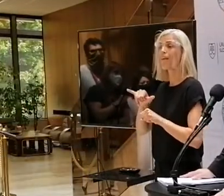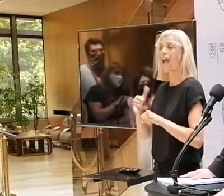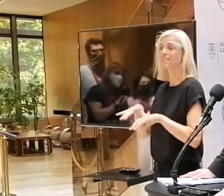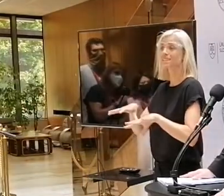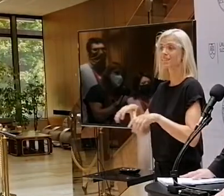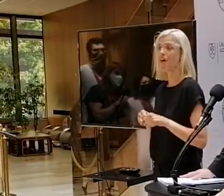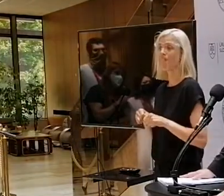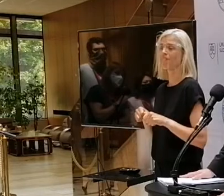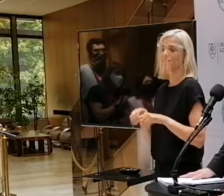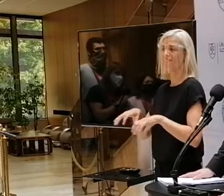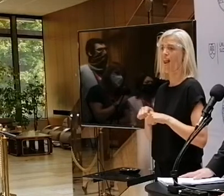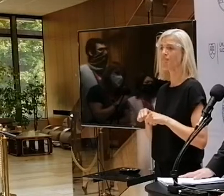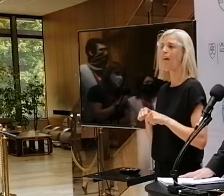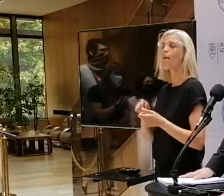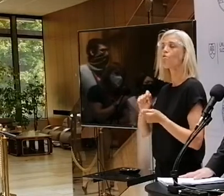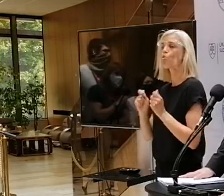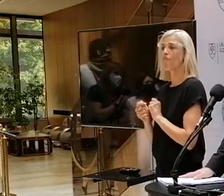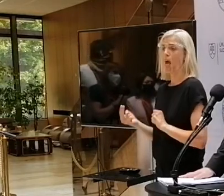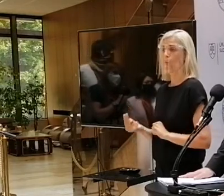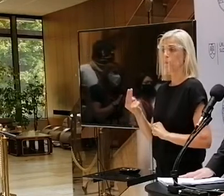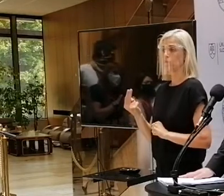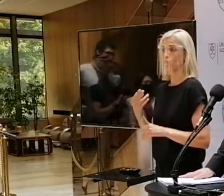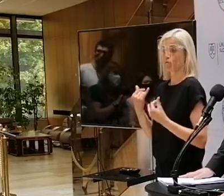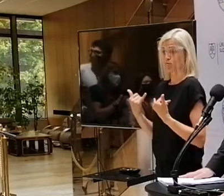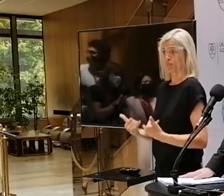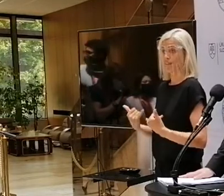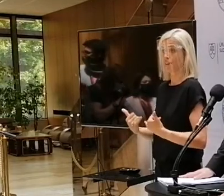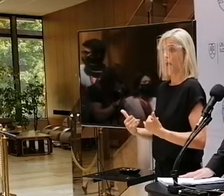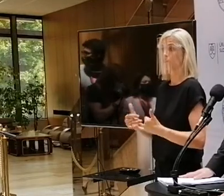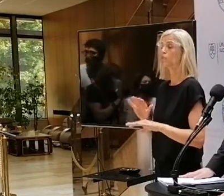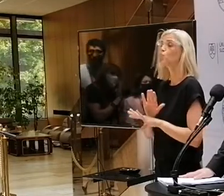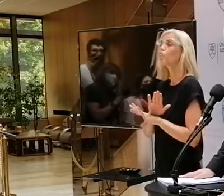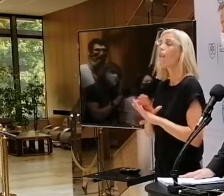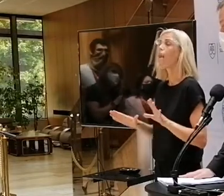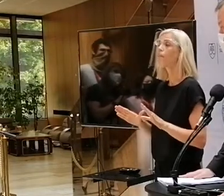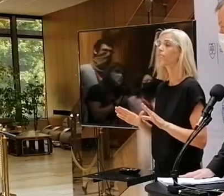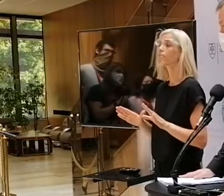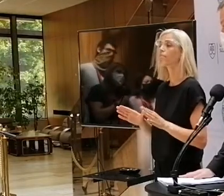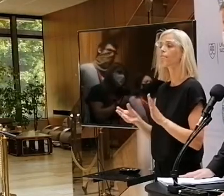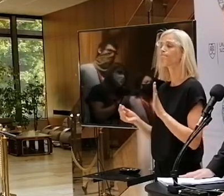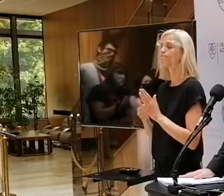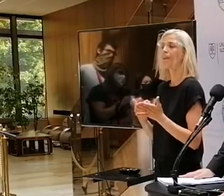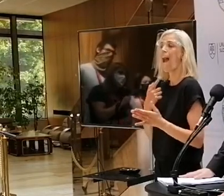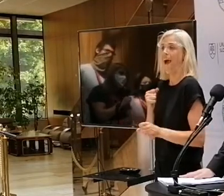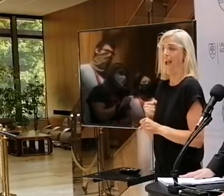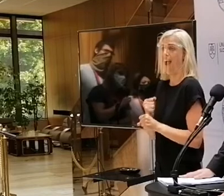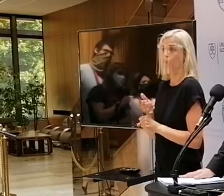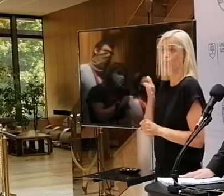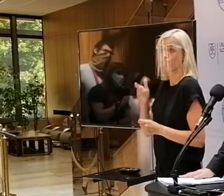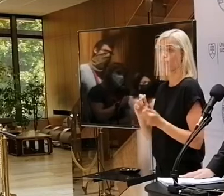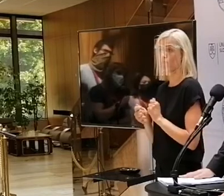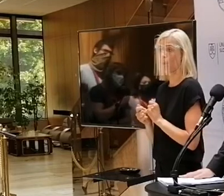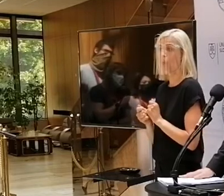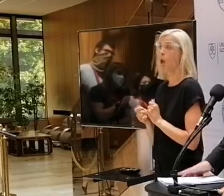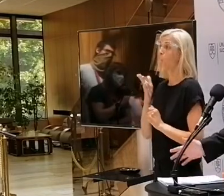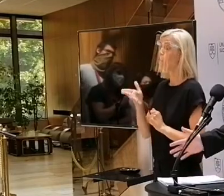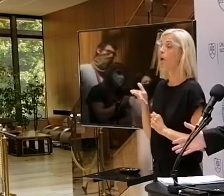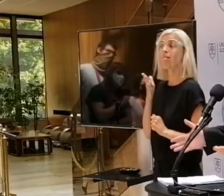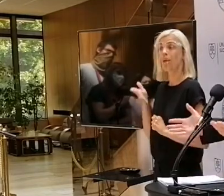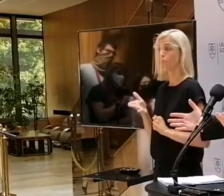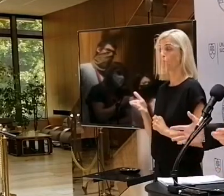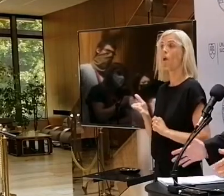novely ústavy. To znamená, že teraz je otázka len o tom, že ako ho chceme zrealizovať, nie o tom, či ho chceme zrealizovať.